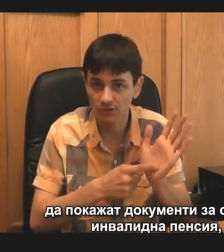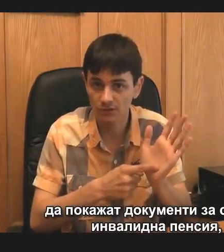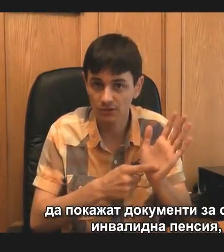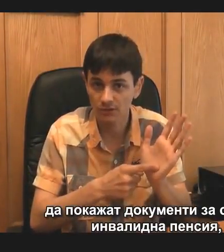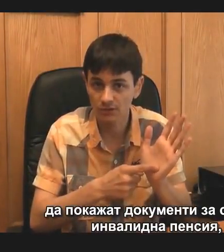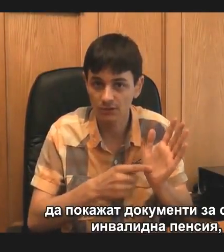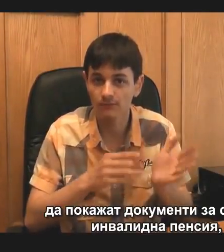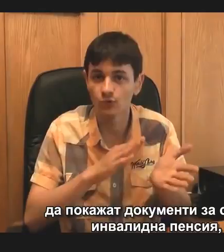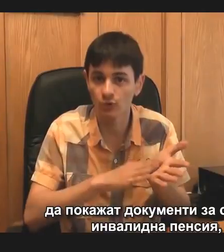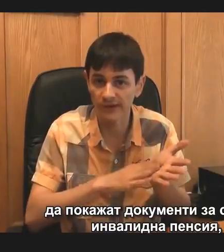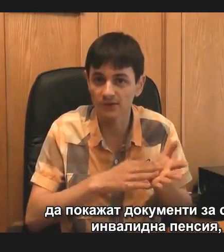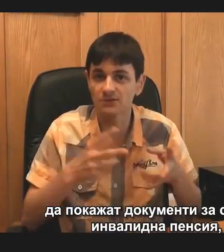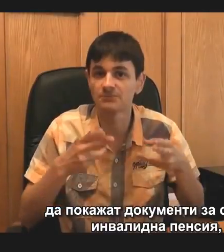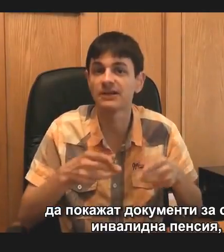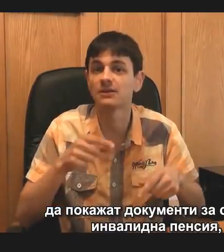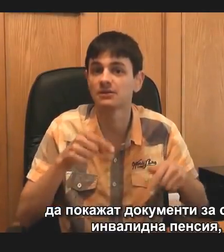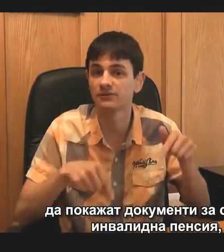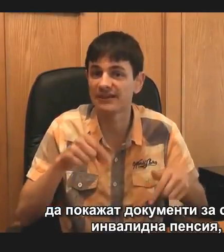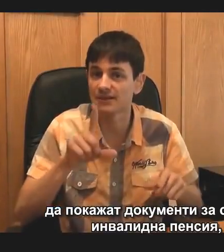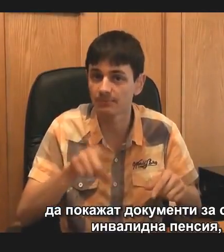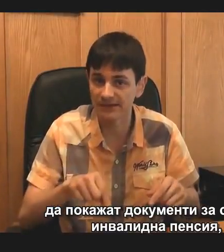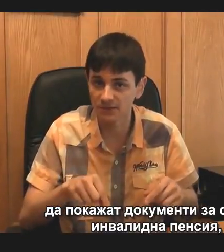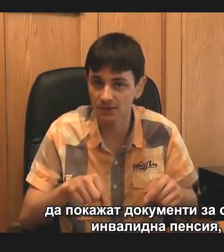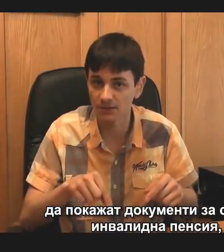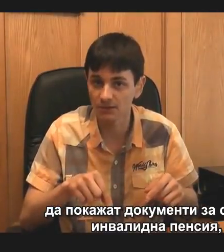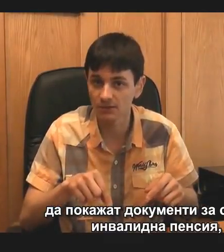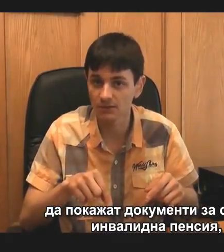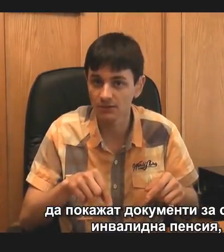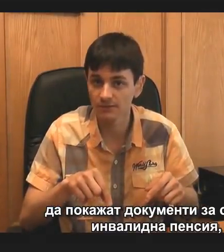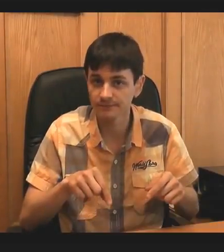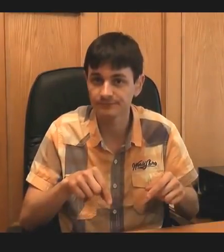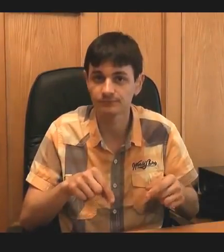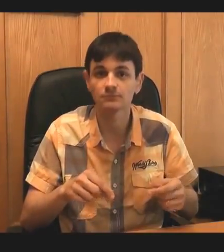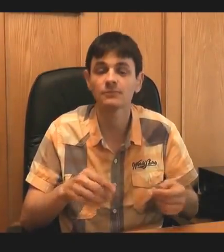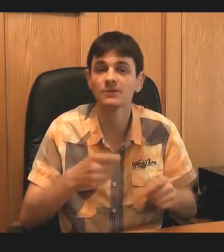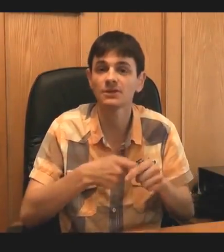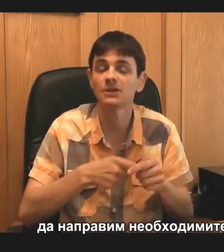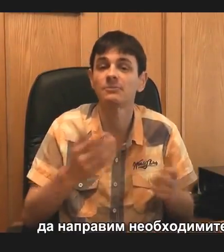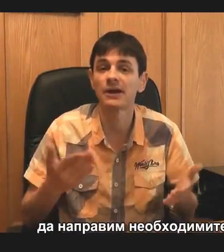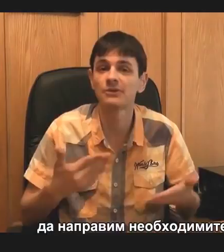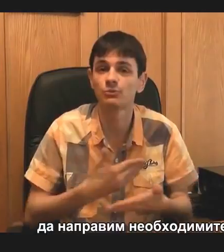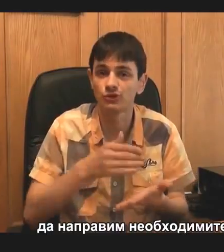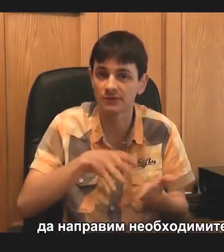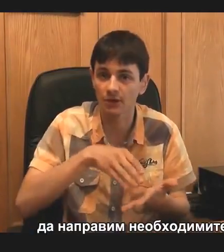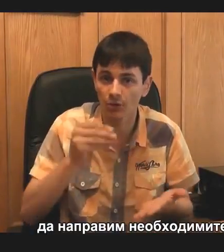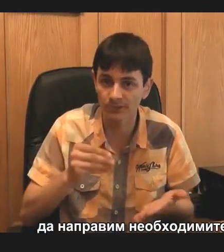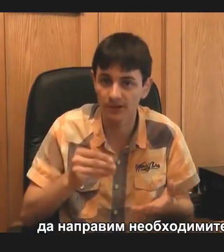документи за спрена инвалидна пенсия, да направим необходимите копия,